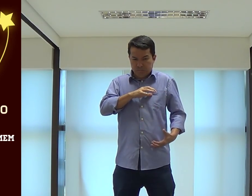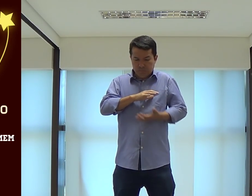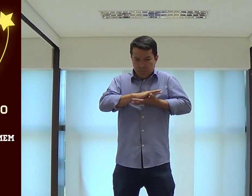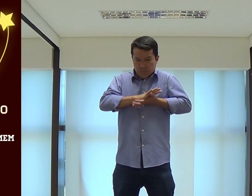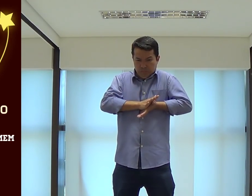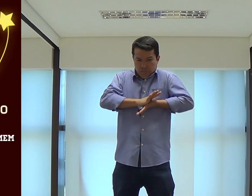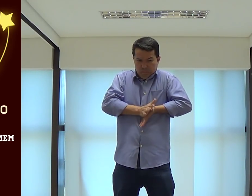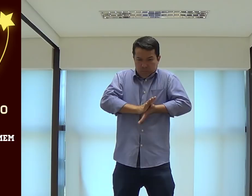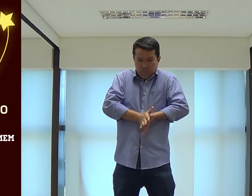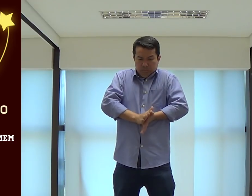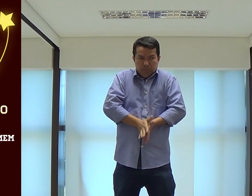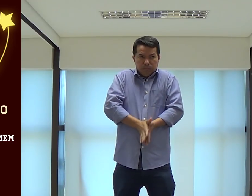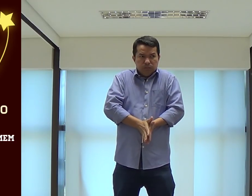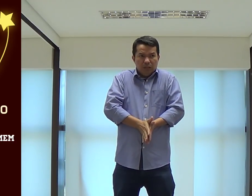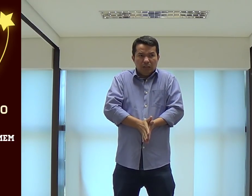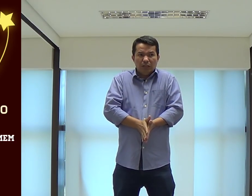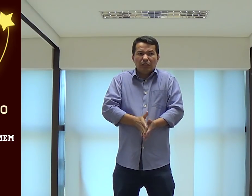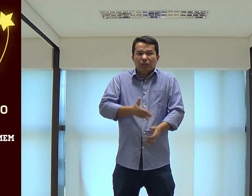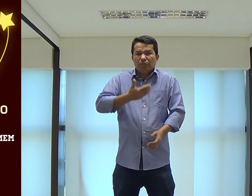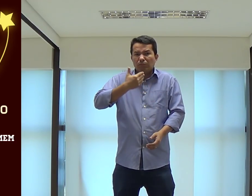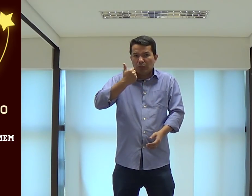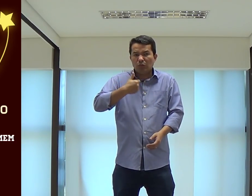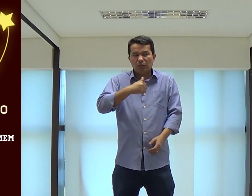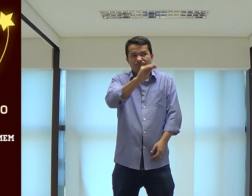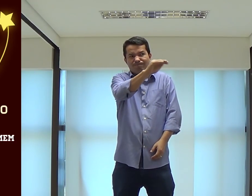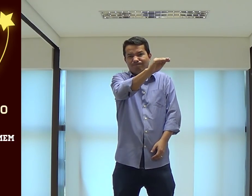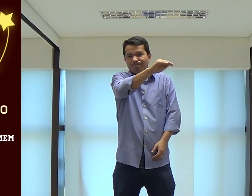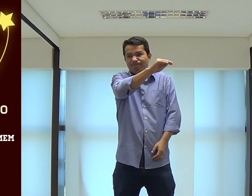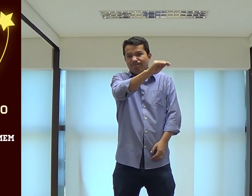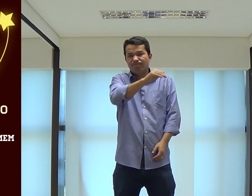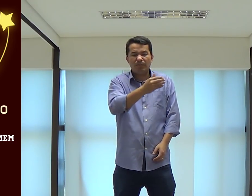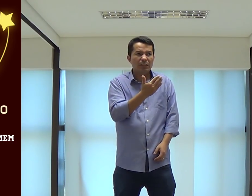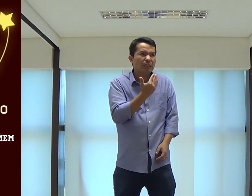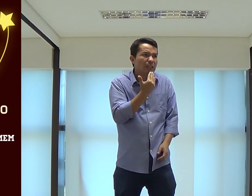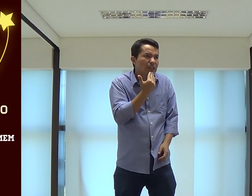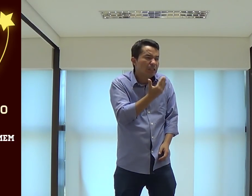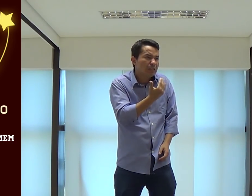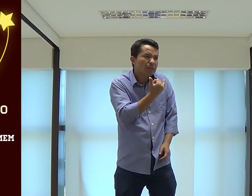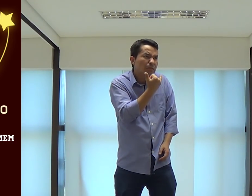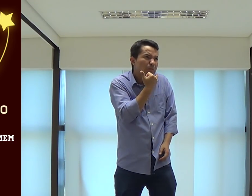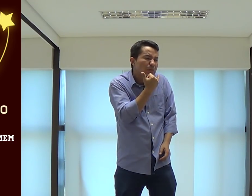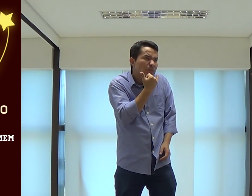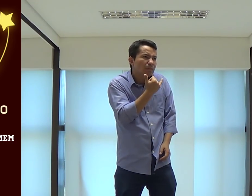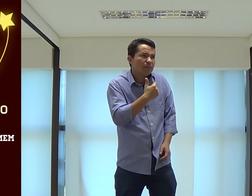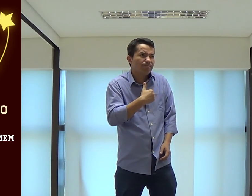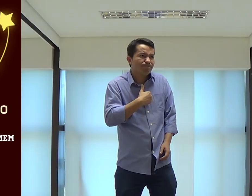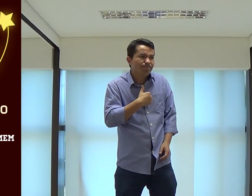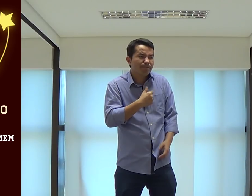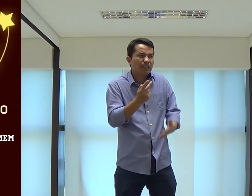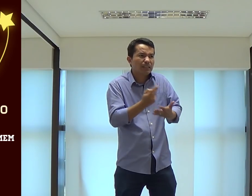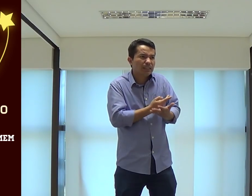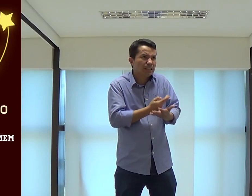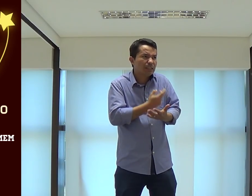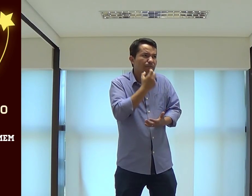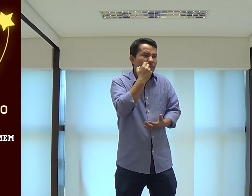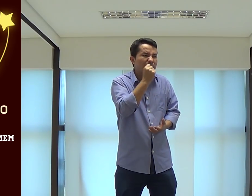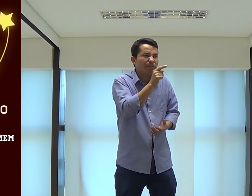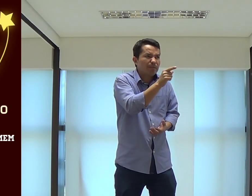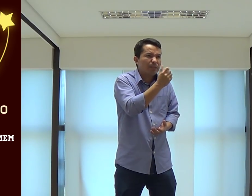coração. Parece que aquilo vai crescer, vai me destruir. Não, eu vou lá chamar ele, eu vou pedir perdão. Olha, me perdoa porque eu errei,